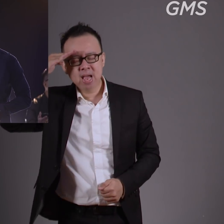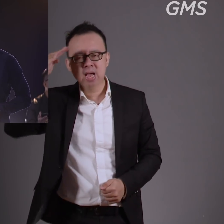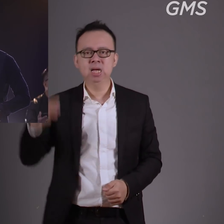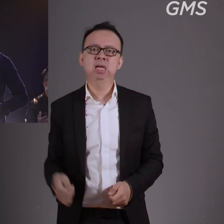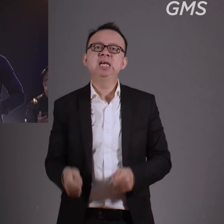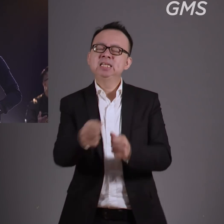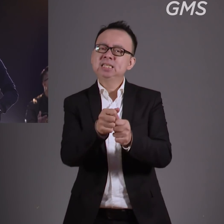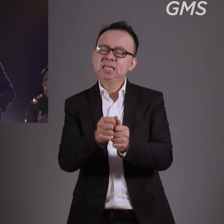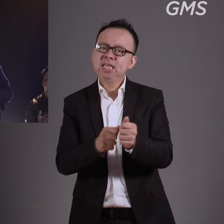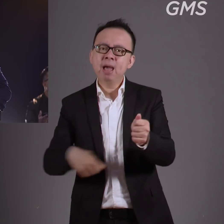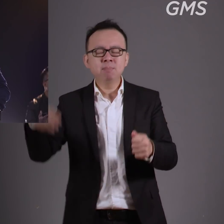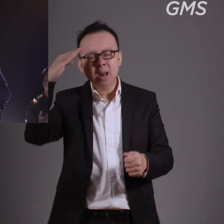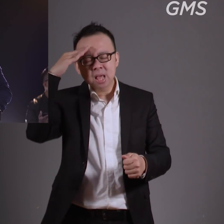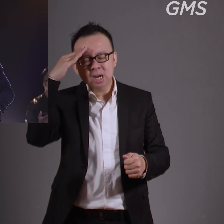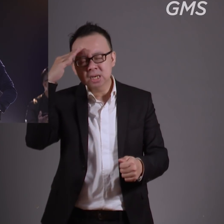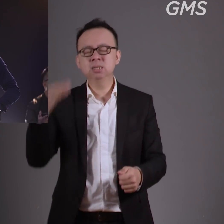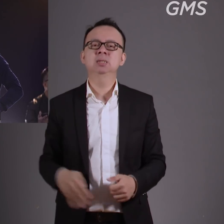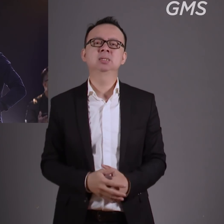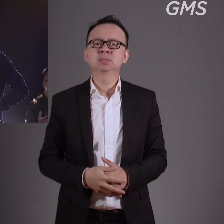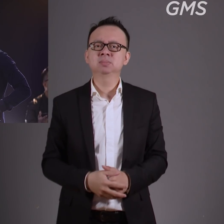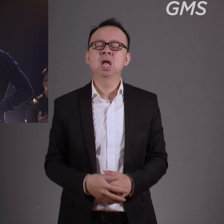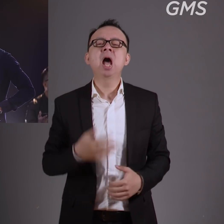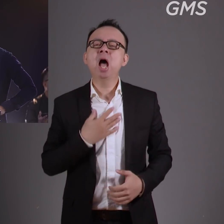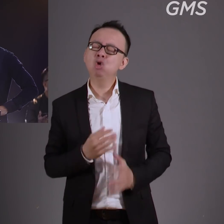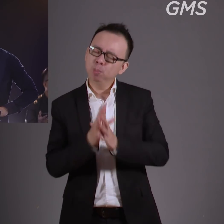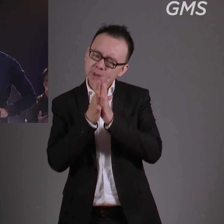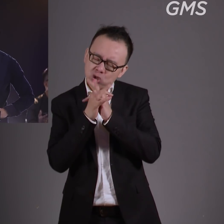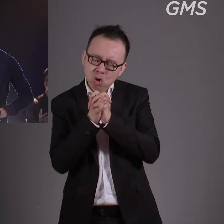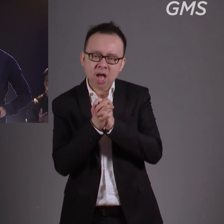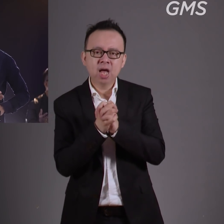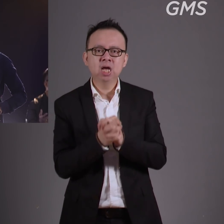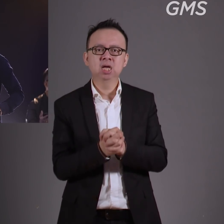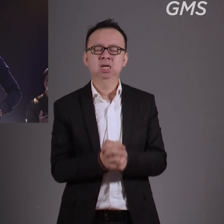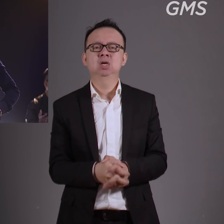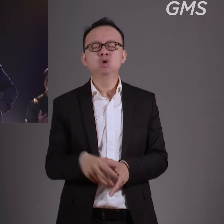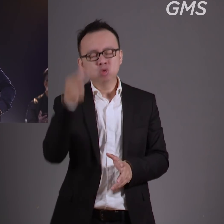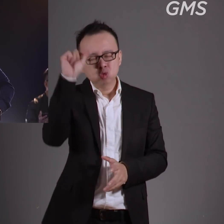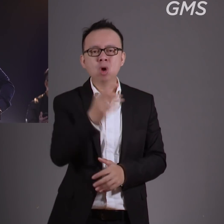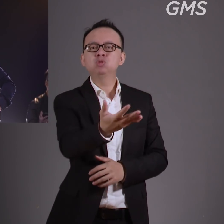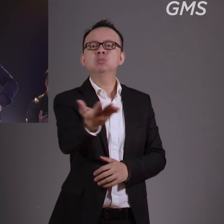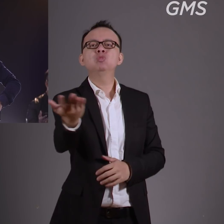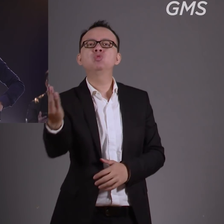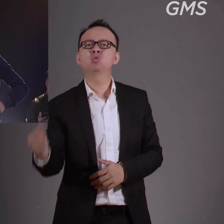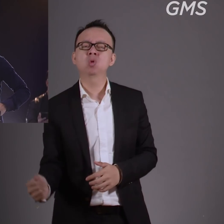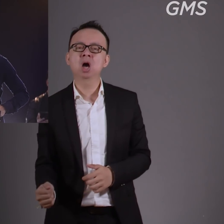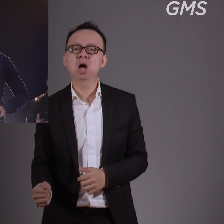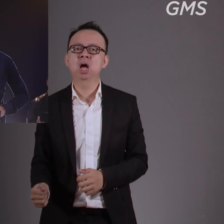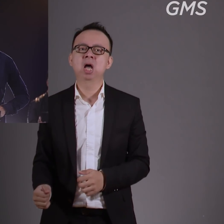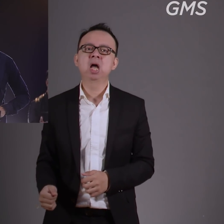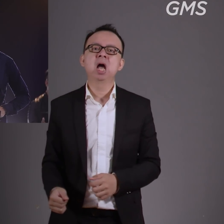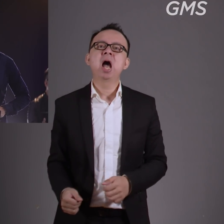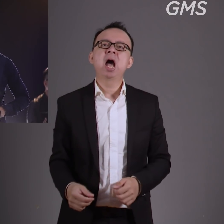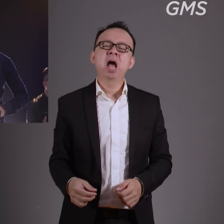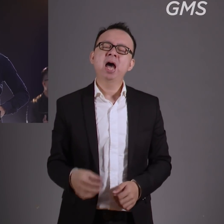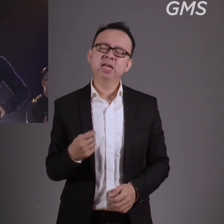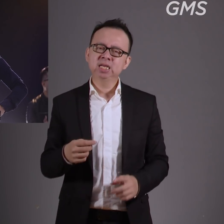dan setiap pria muda yang belum menikah. Aku berdoa supaya sense of responsibility, rasa tanggung jawab yang